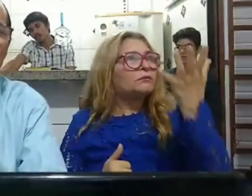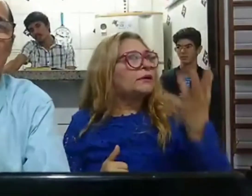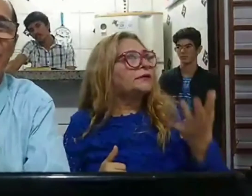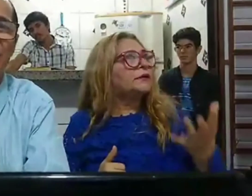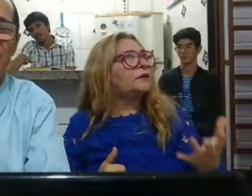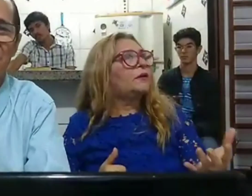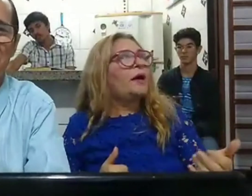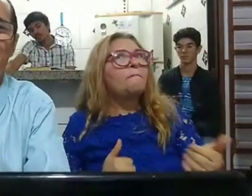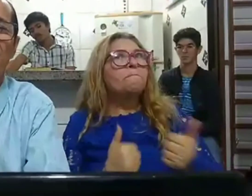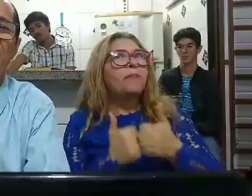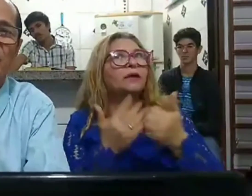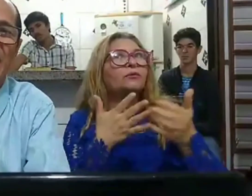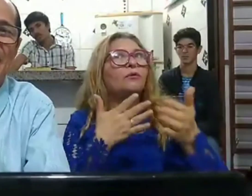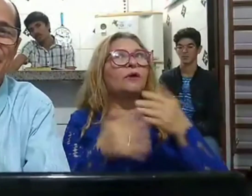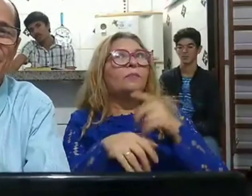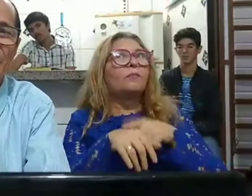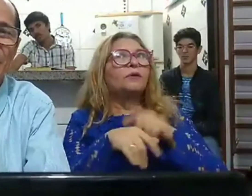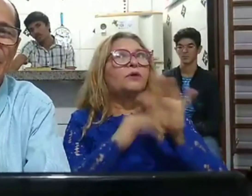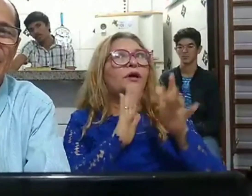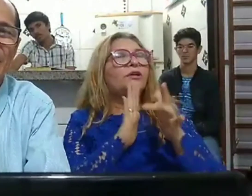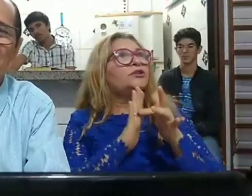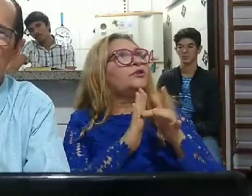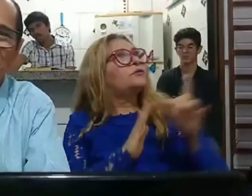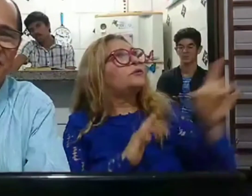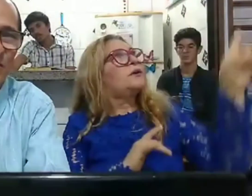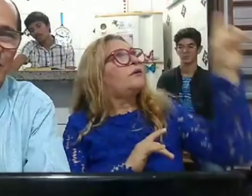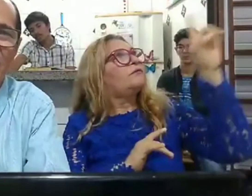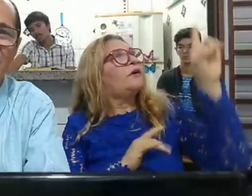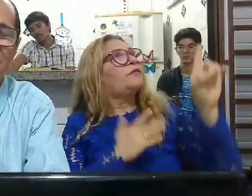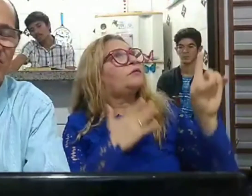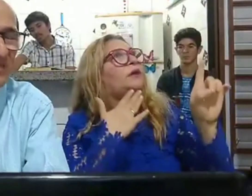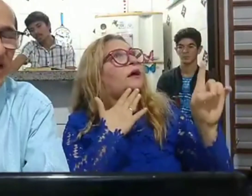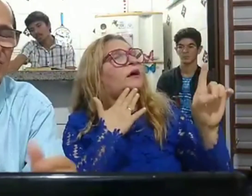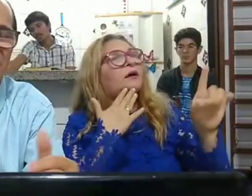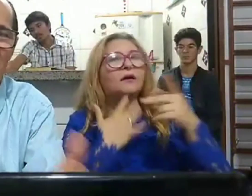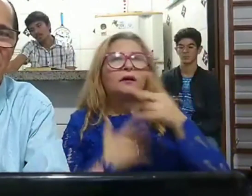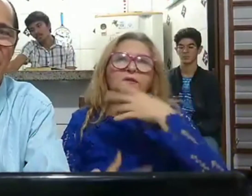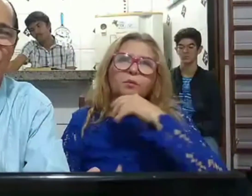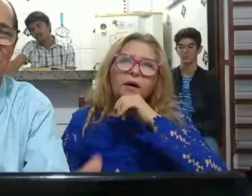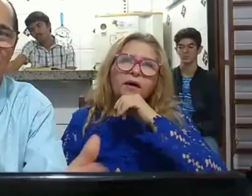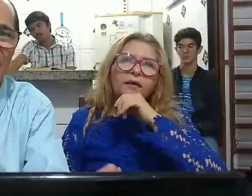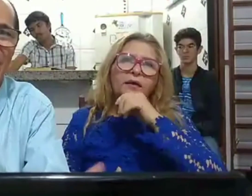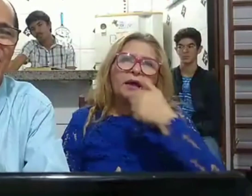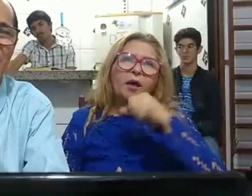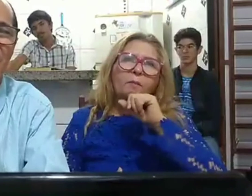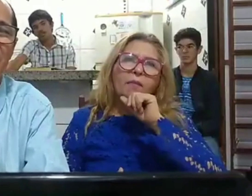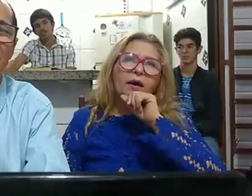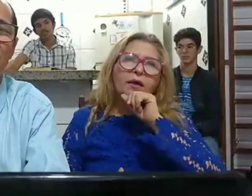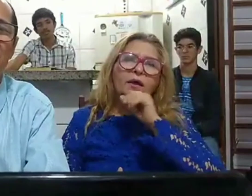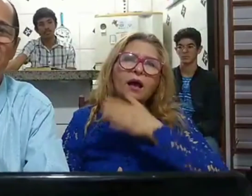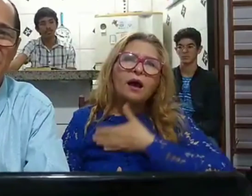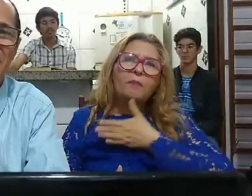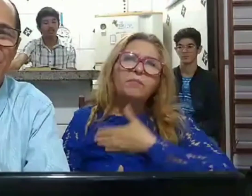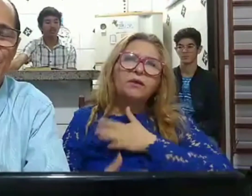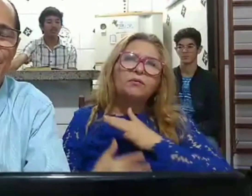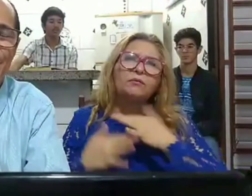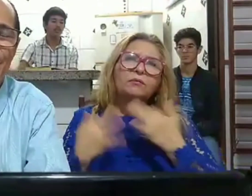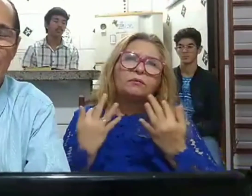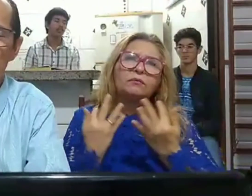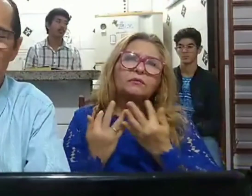qualquer momento Jesus pode voltar. E se o seu pai, a sua mãe, o seu amigo, o seu parente, o seu